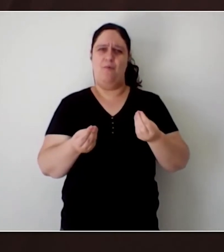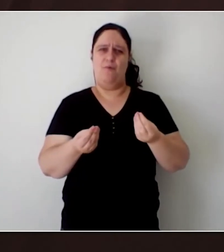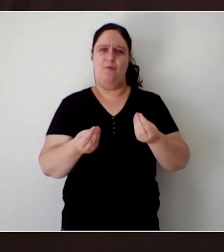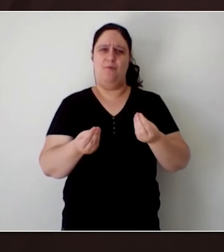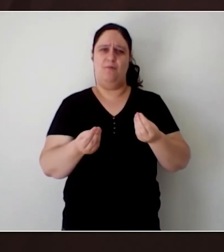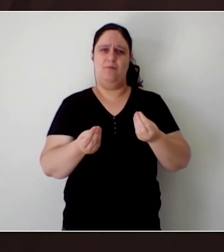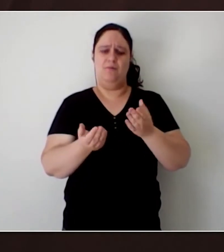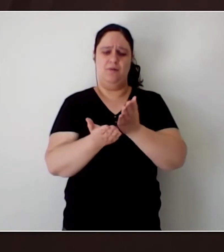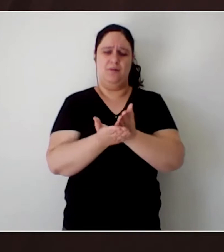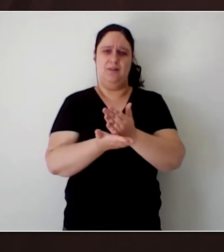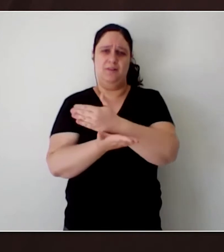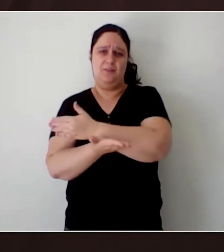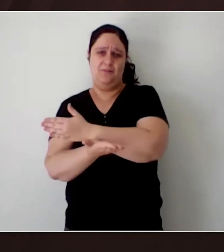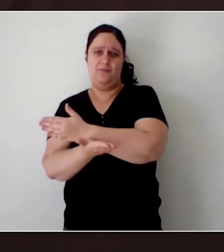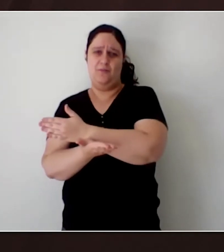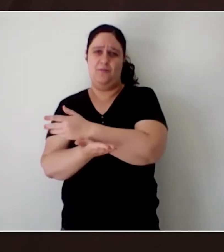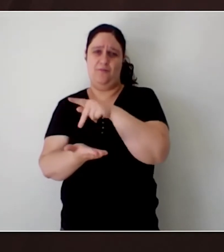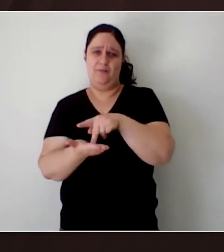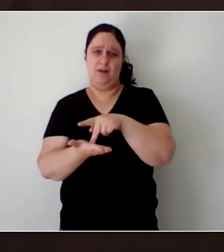verdade.